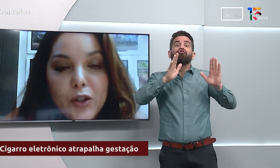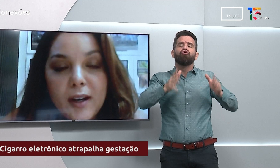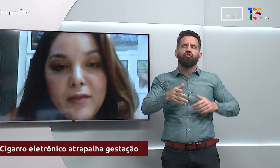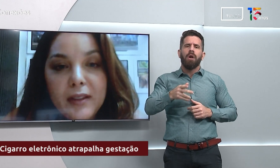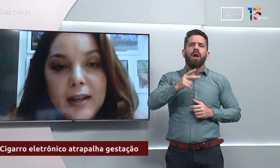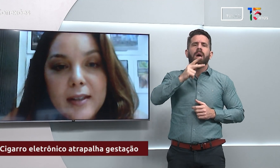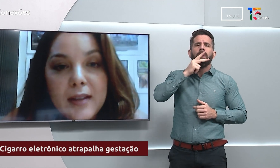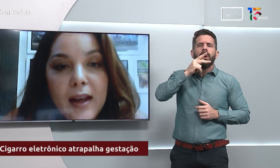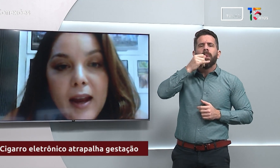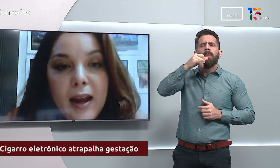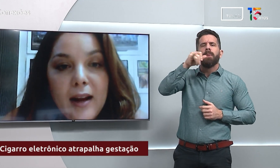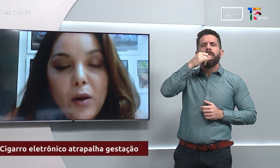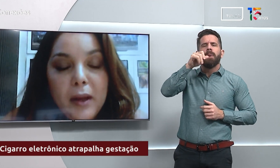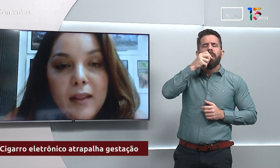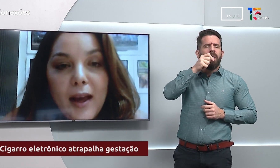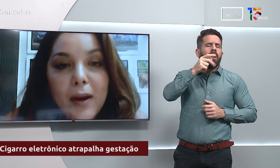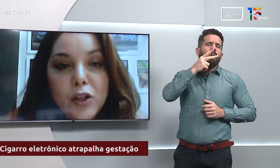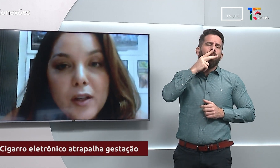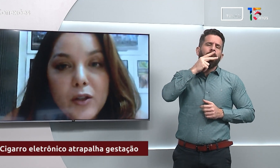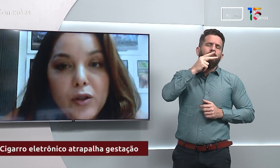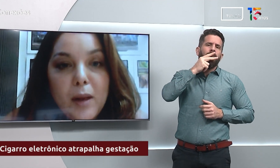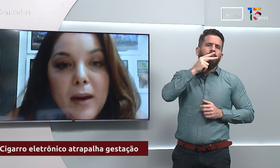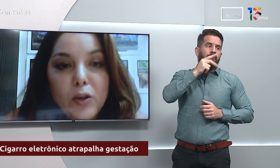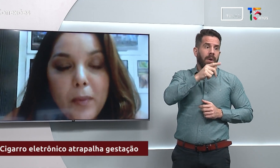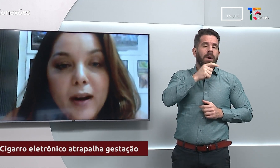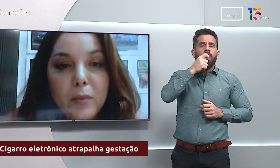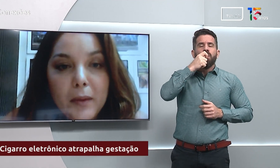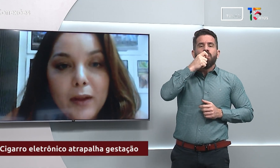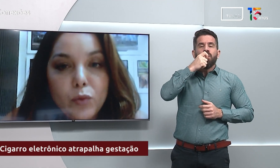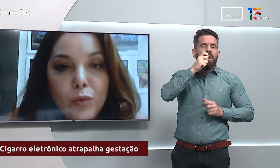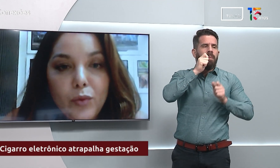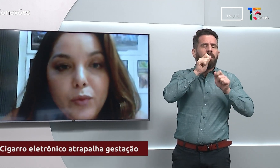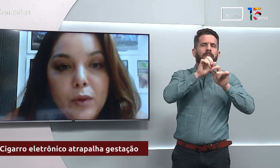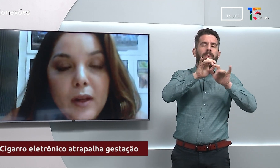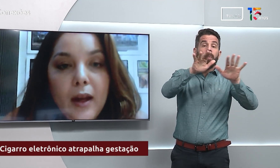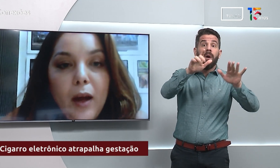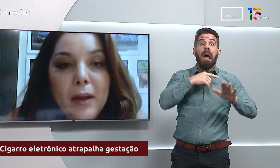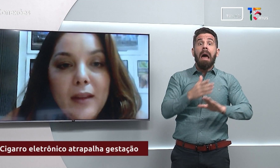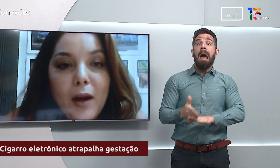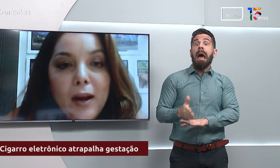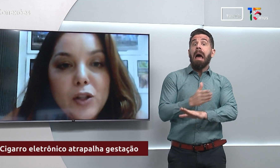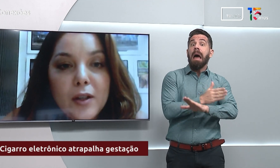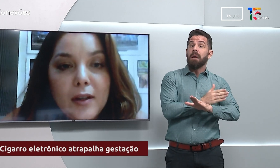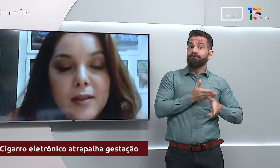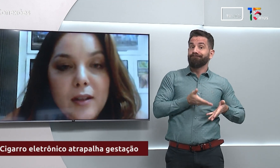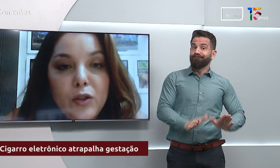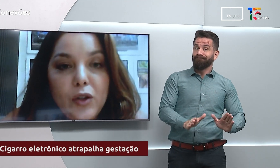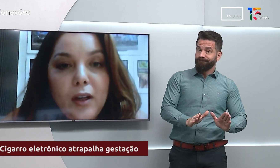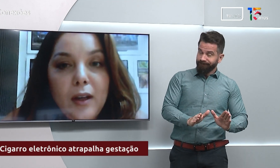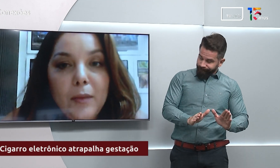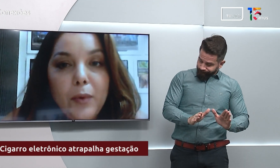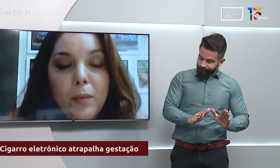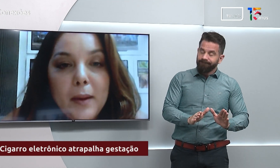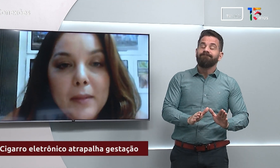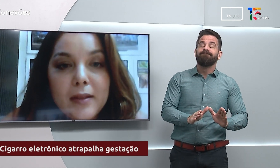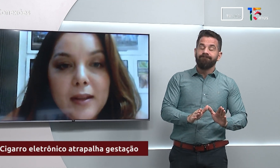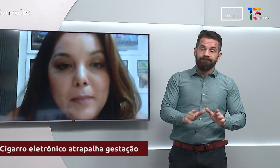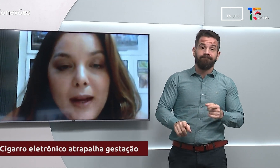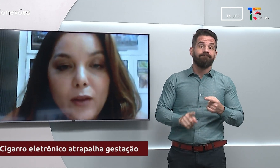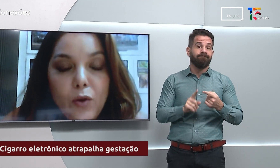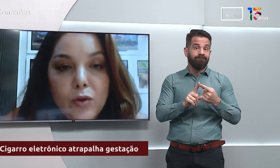foi um estudo que avaliou gestantes de 2016 até 2019. E o que mostrou